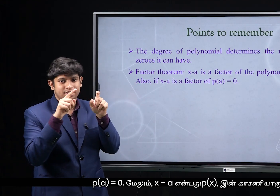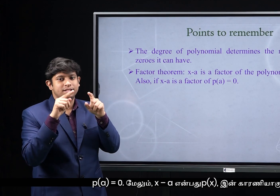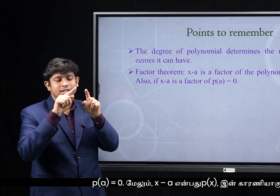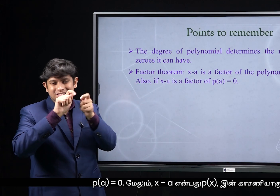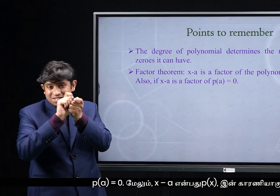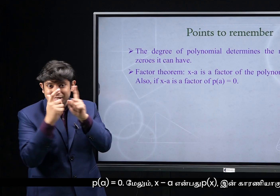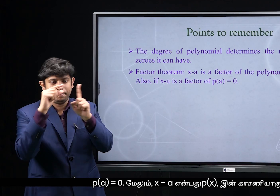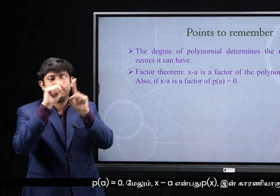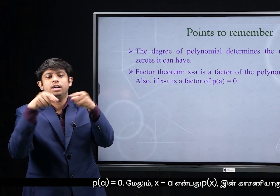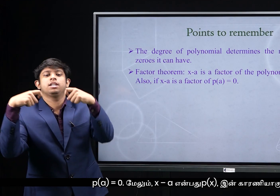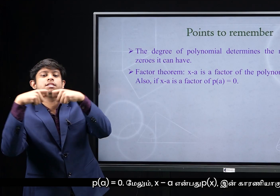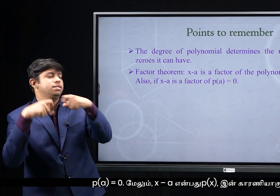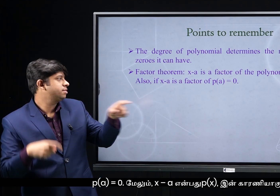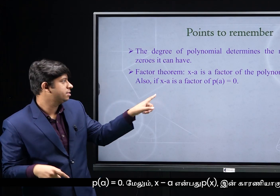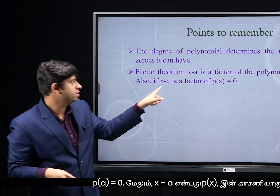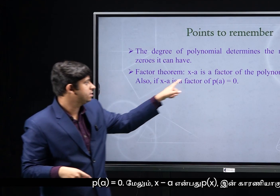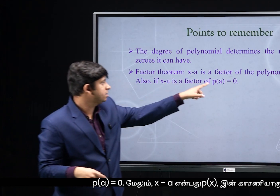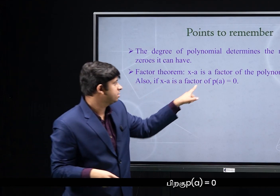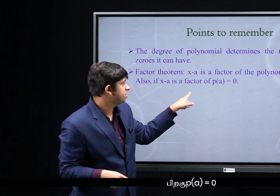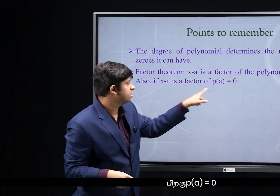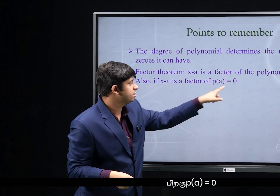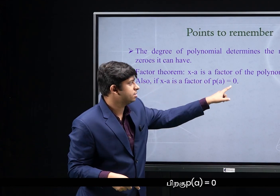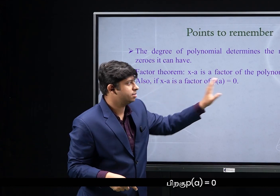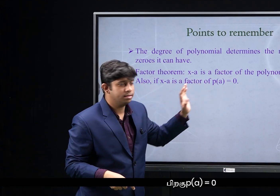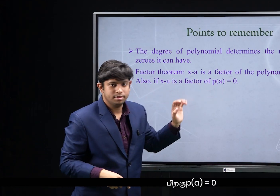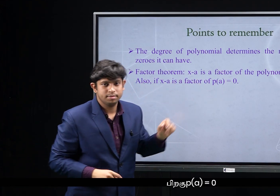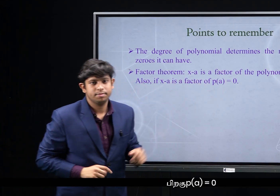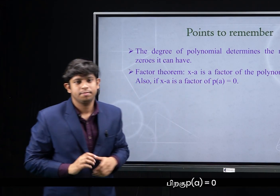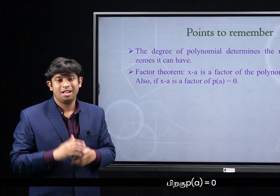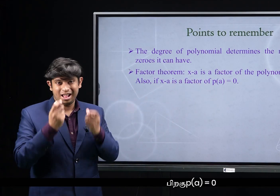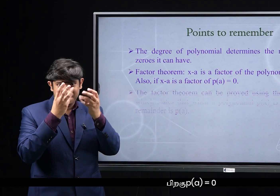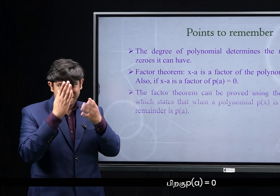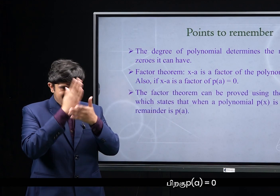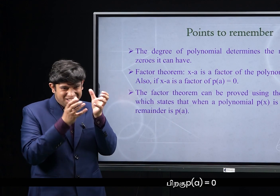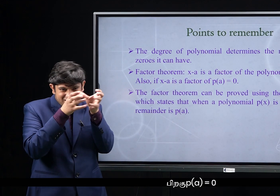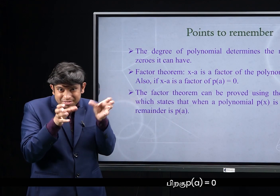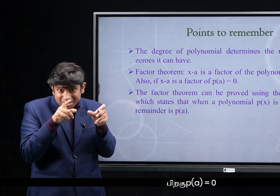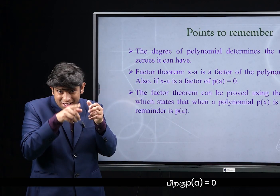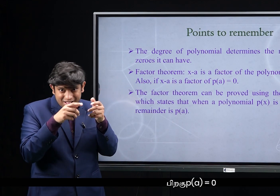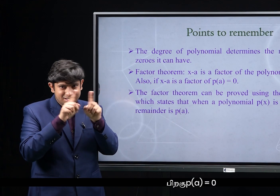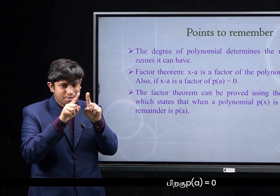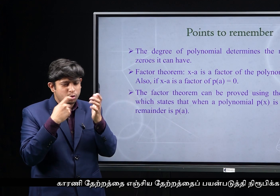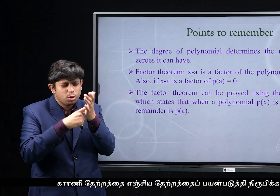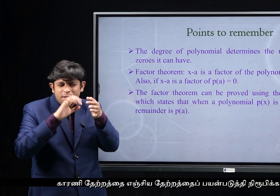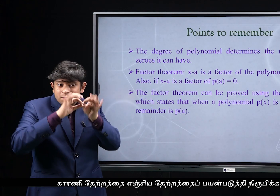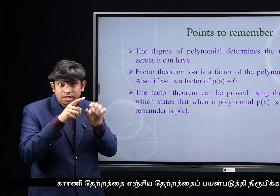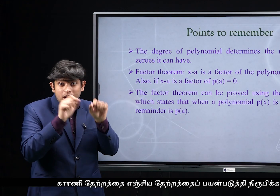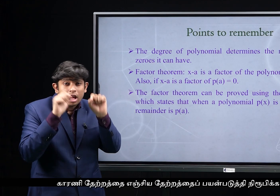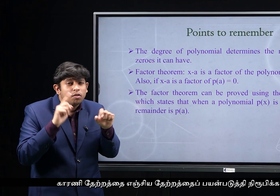வட்ட அடைப்புக்குறிக்குள் x இன் காரணி ஆக்கம். பிறகு P வட்ட அடைப்புக்குறிக்குள் a ஈடு 0. காரணி தேற்றத்தை